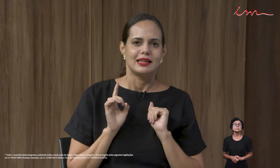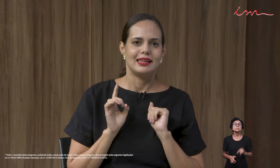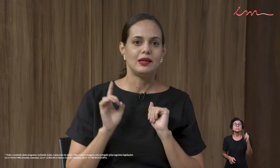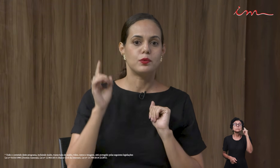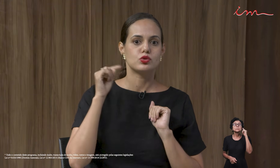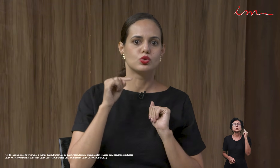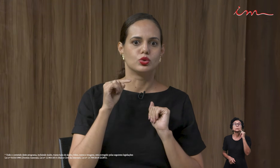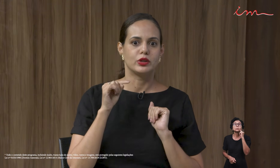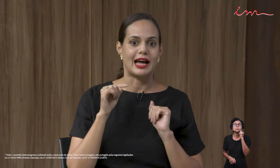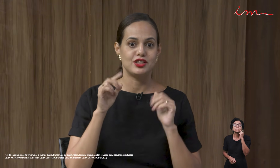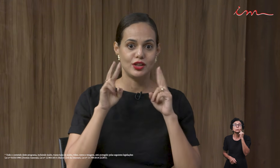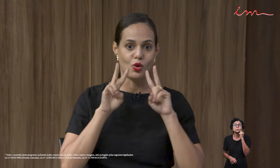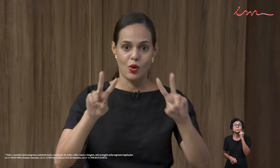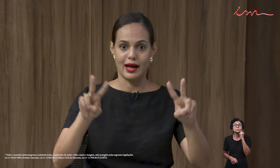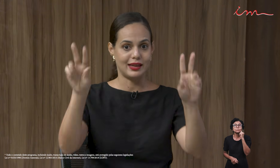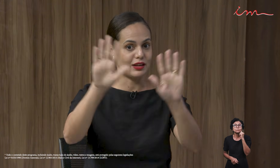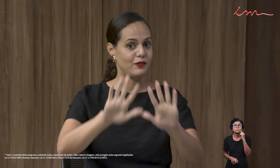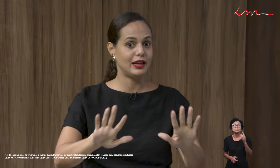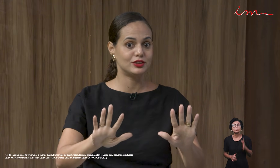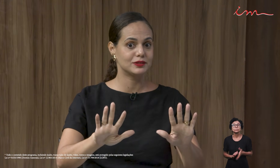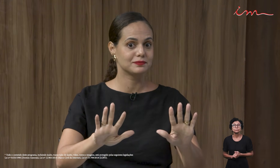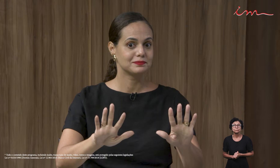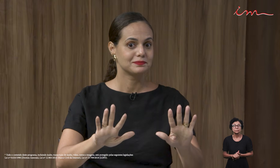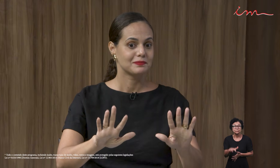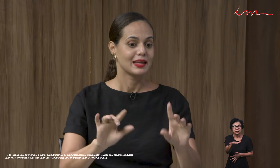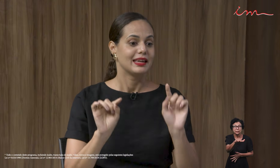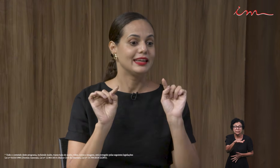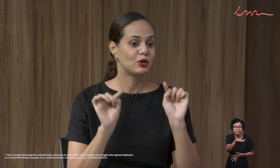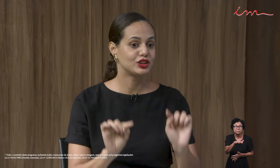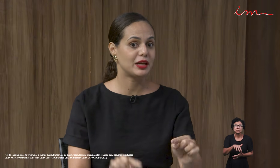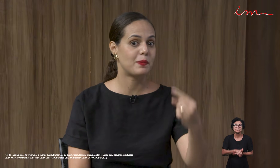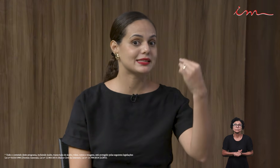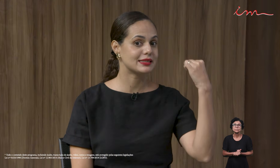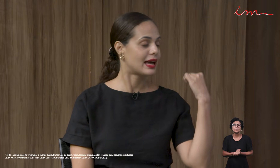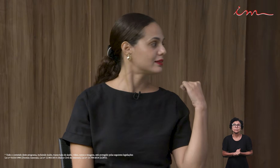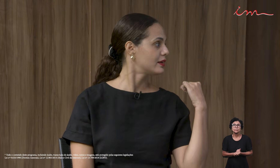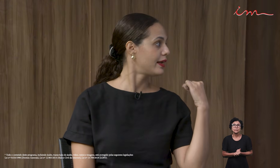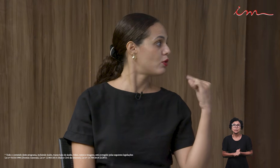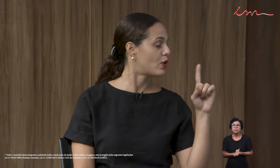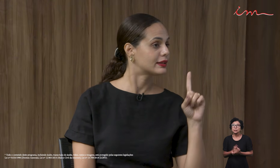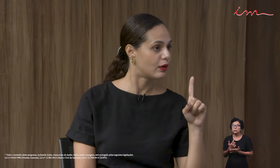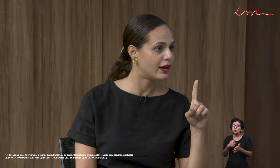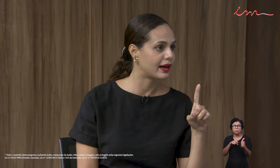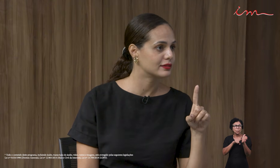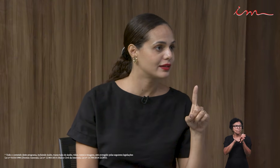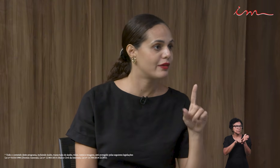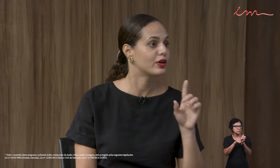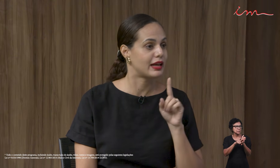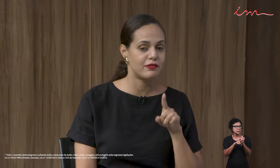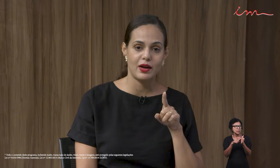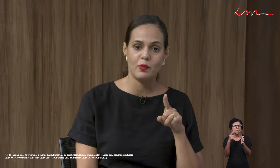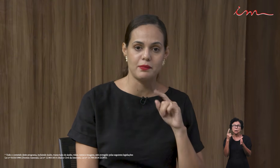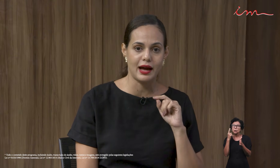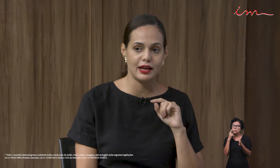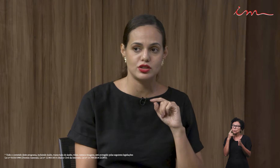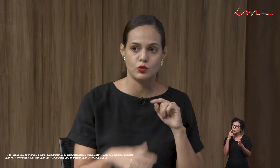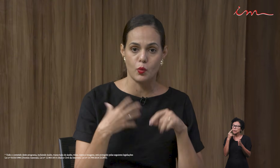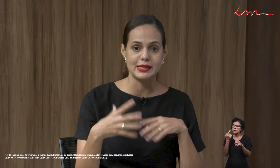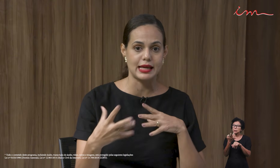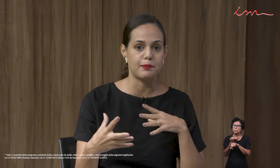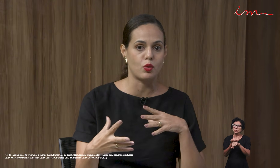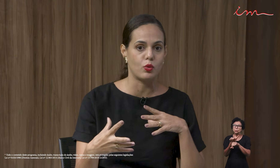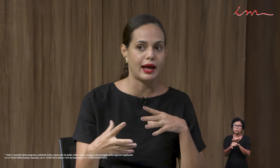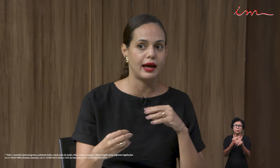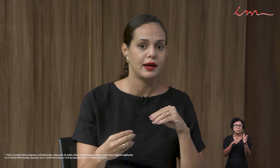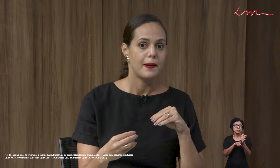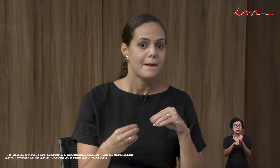Mas, e para o surdo, a gente tem que colocar aqui na frente. Então, a gente tem que pesquisar. Eu vou até olhar, eu vou até ver uma imagem,